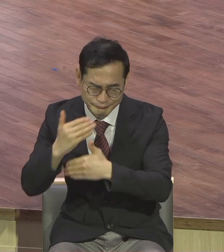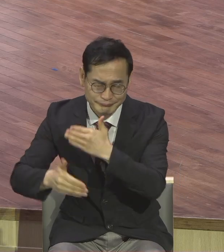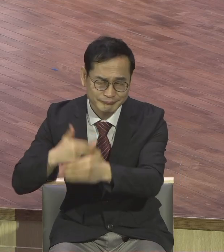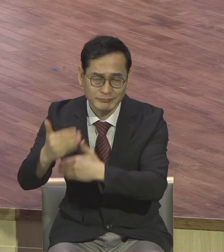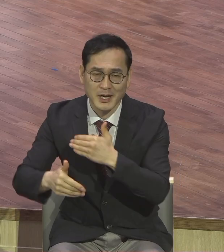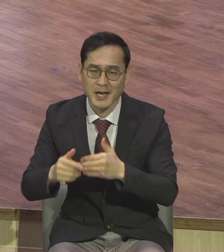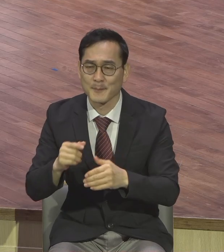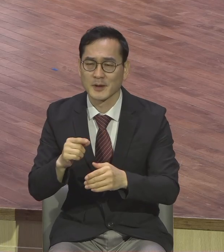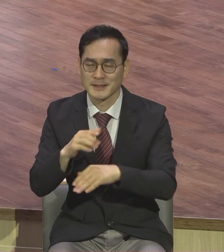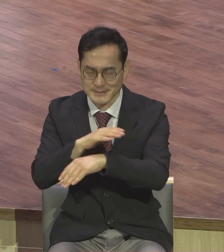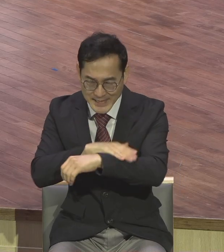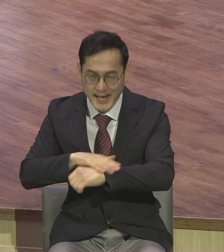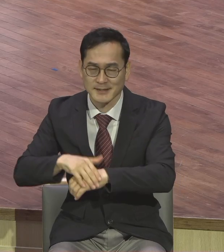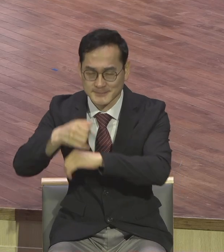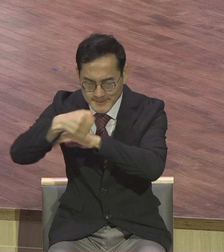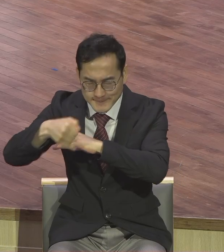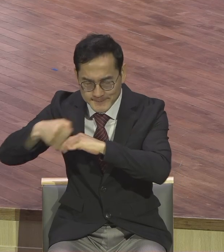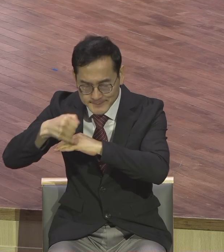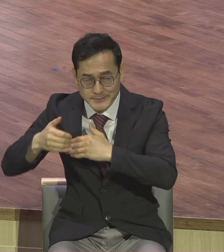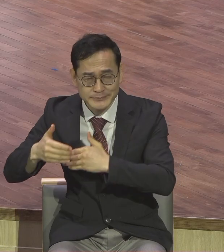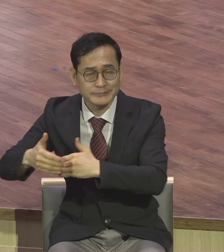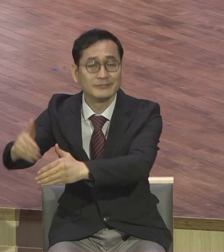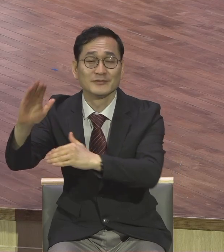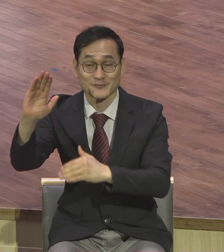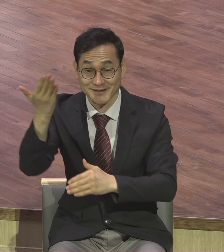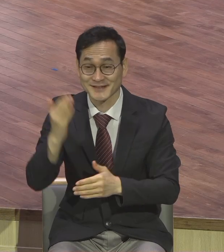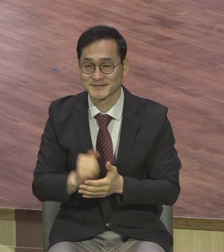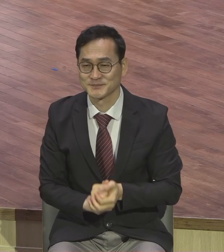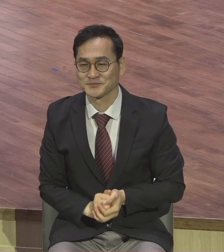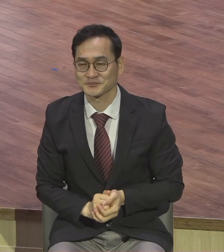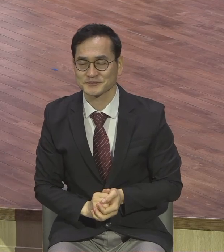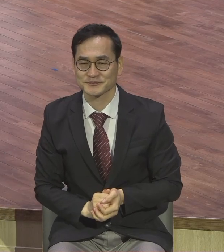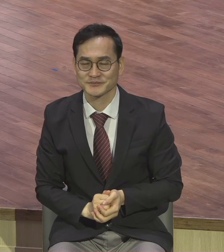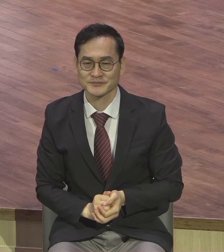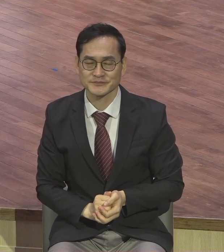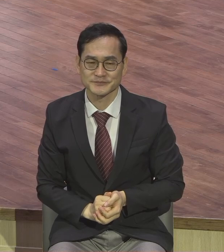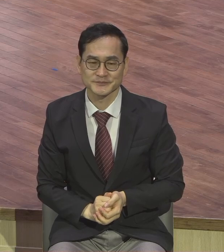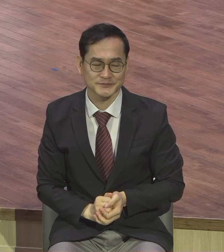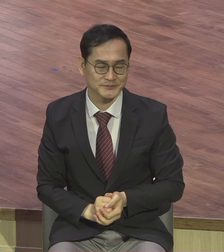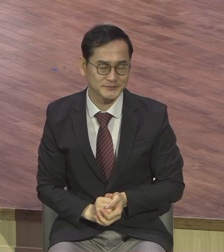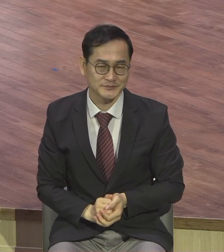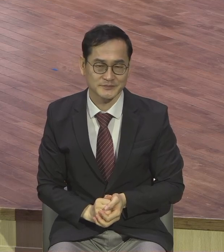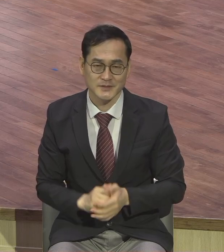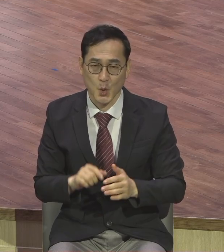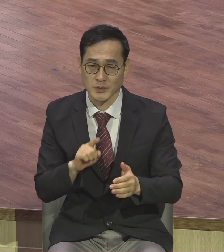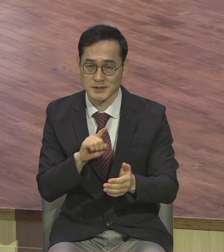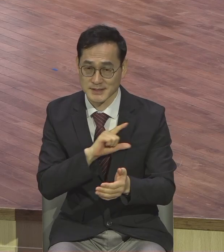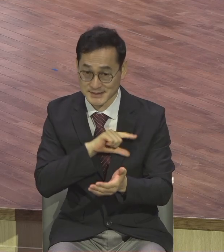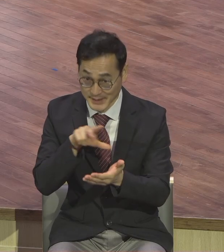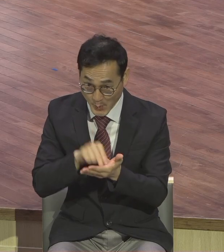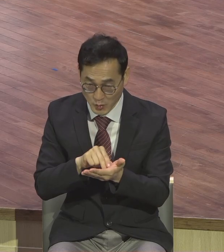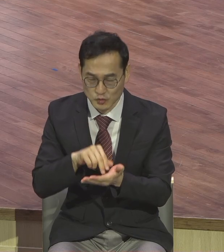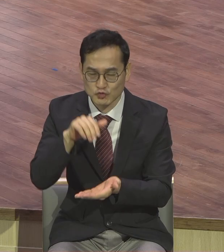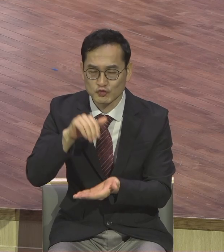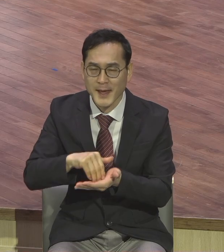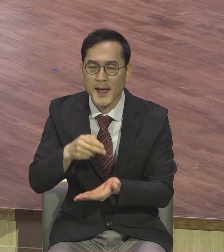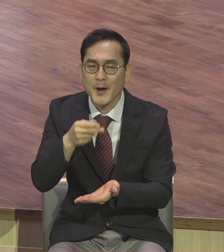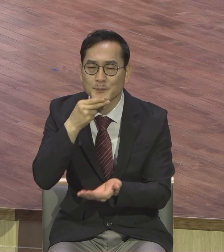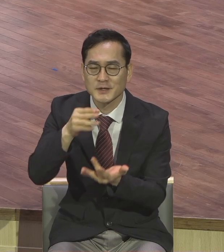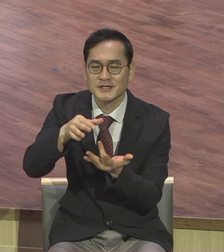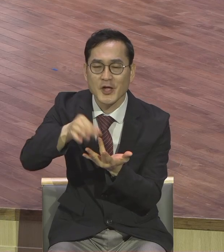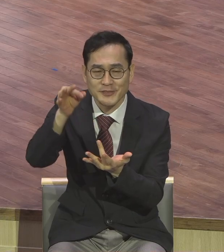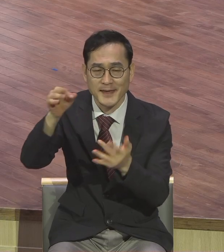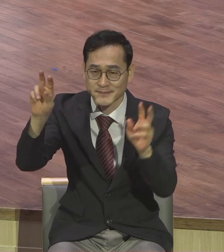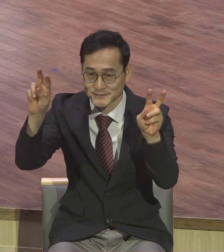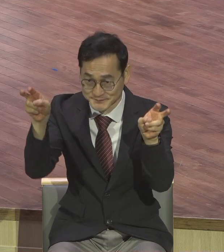그려집니다. 이것들은 말씀 가지고 후회 없는 선택이라는 제목으로 말씀을 드립니다. 지금